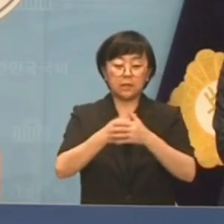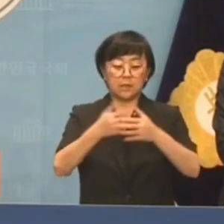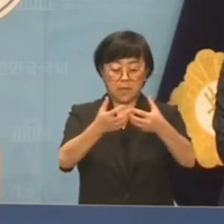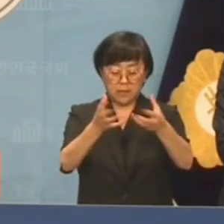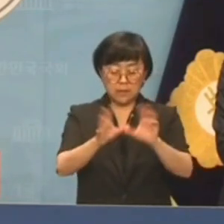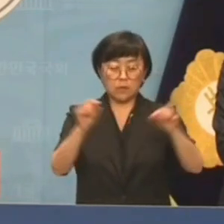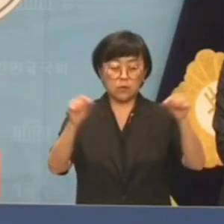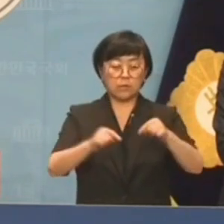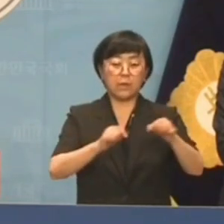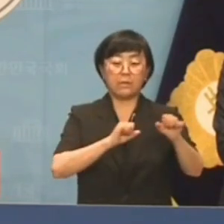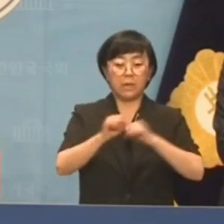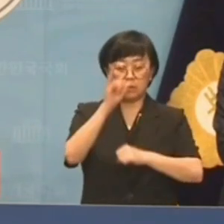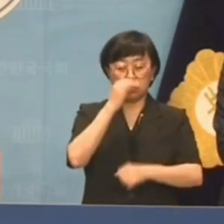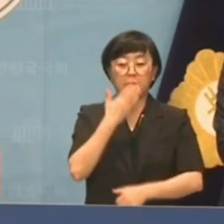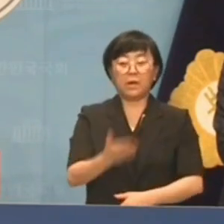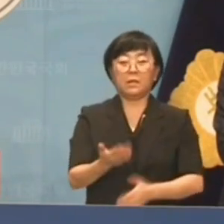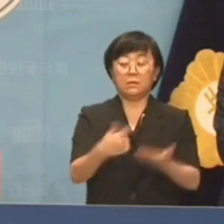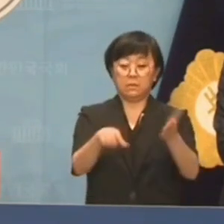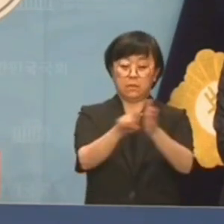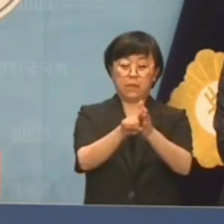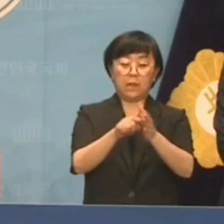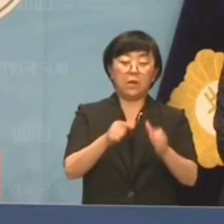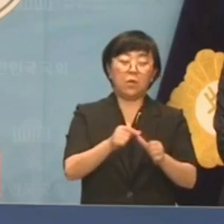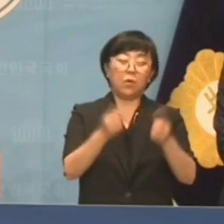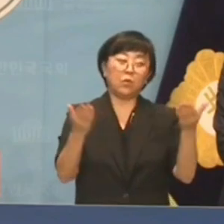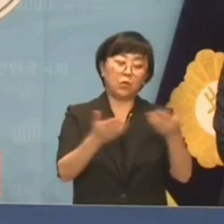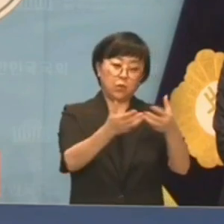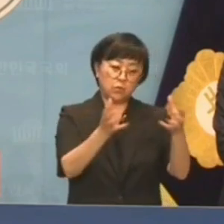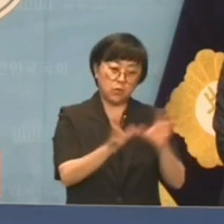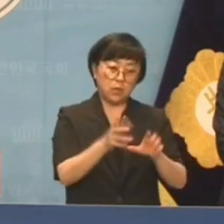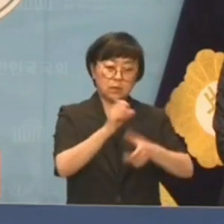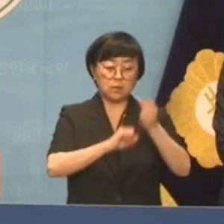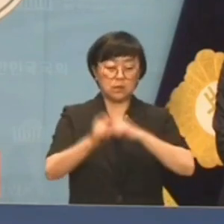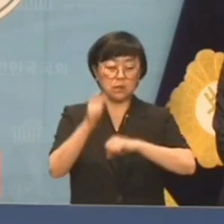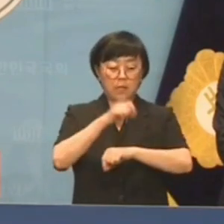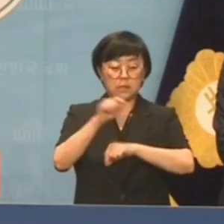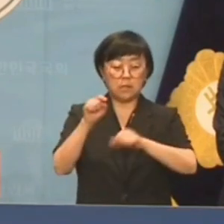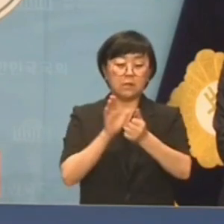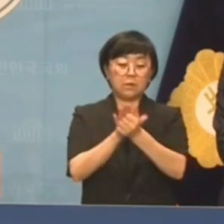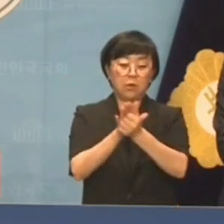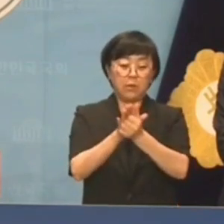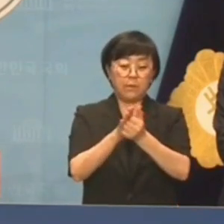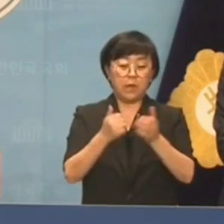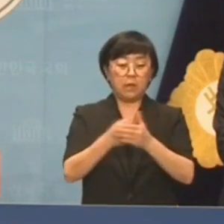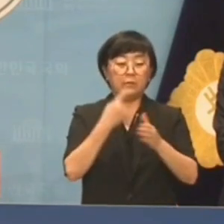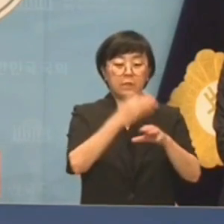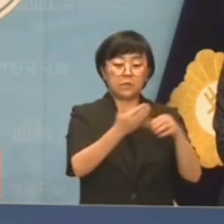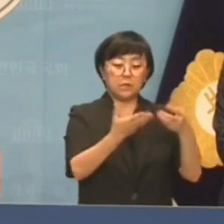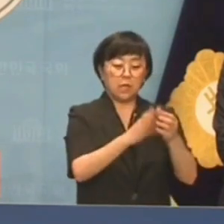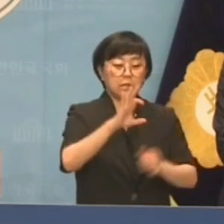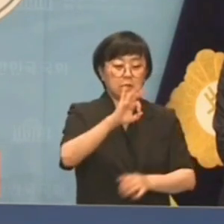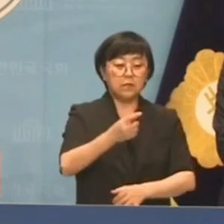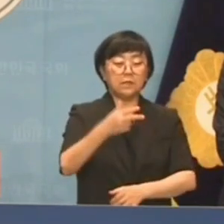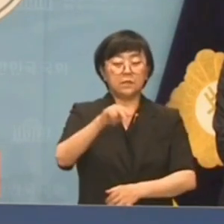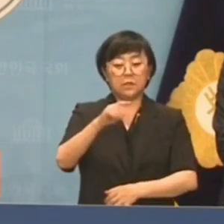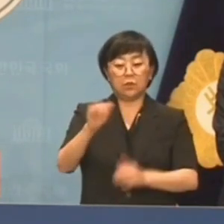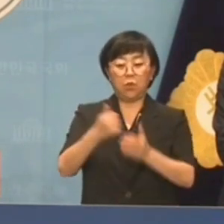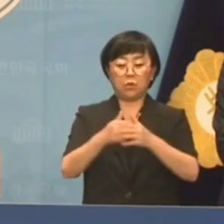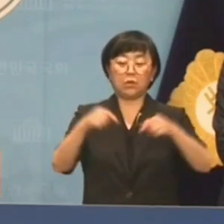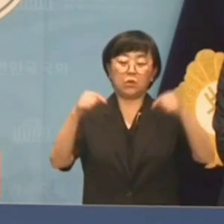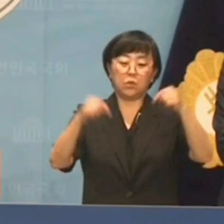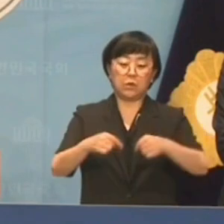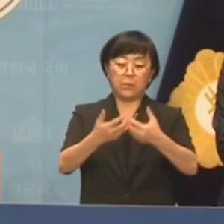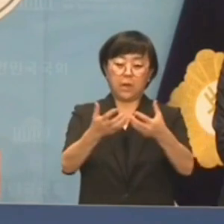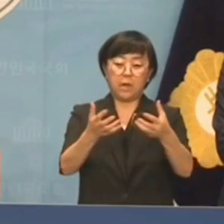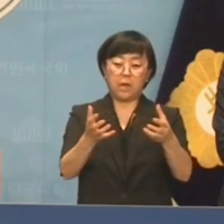단체교섭이 활발히 이루어질 수 있도록 고용노동부가 적극 행정을 하도록 촉구하고 민주당 을지로위원회도 이러한 교섭과